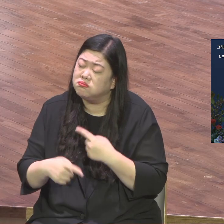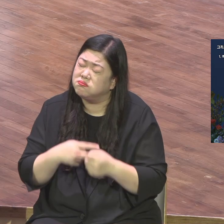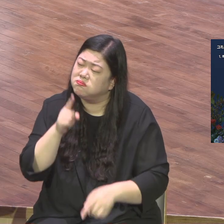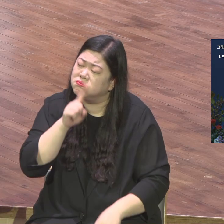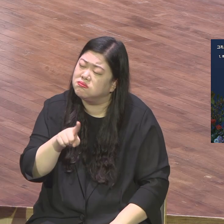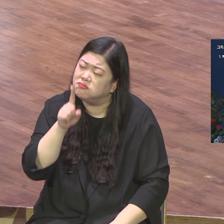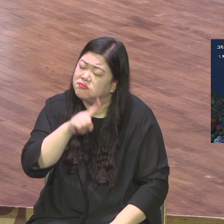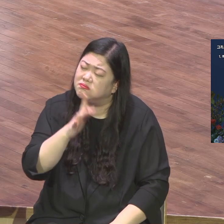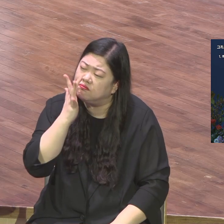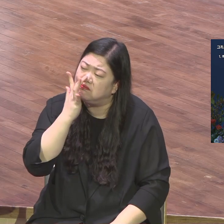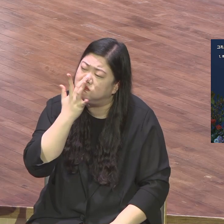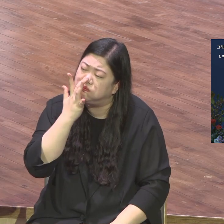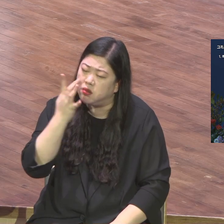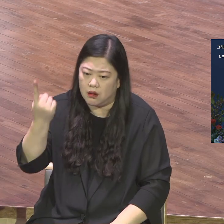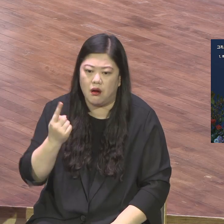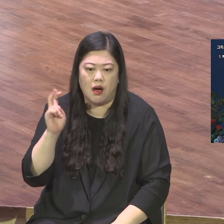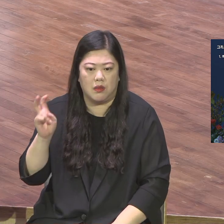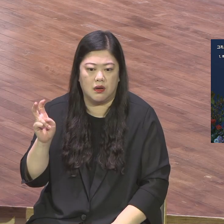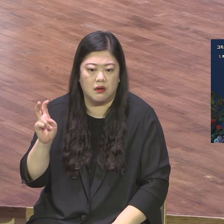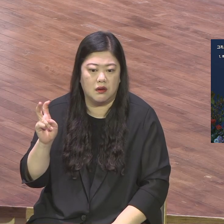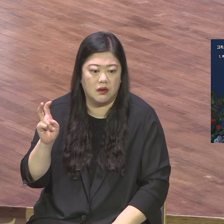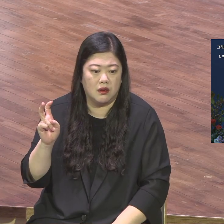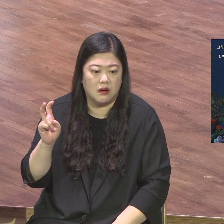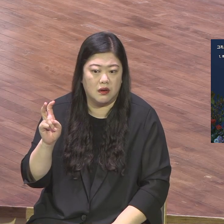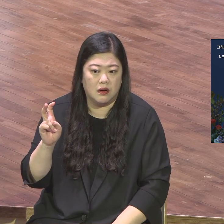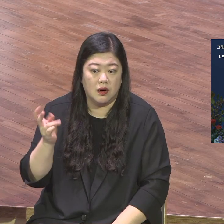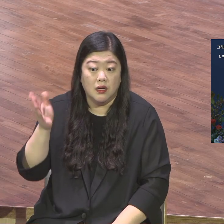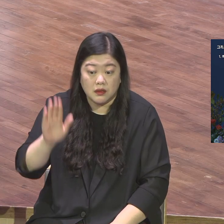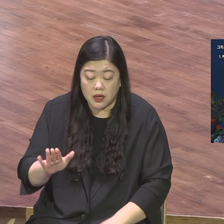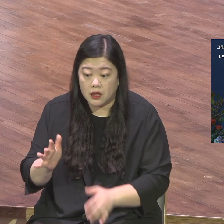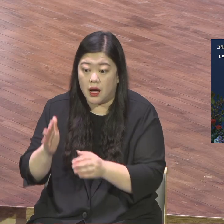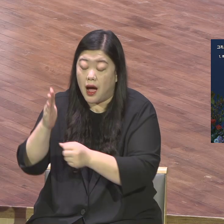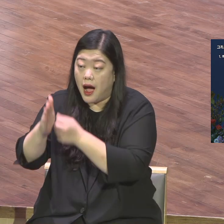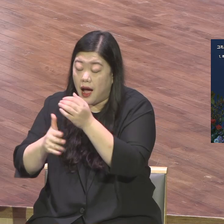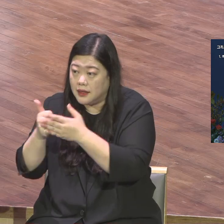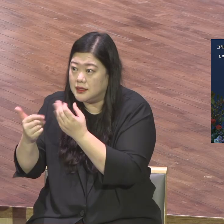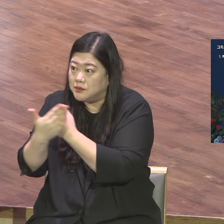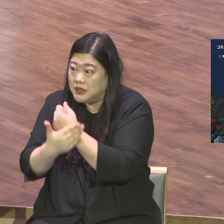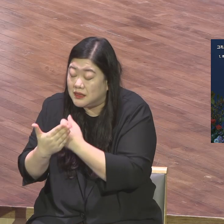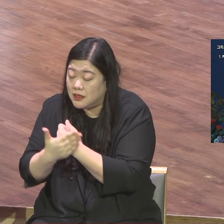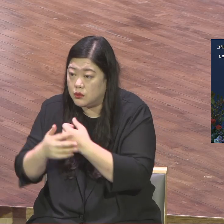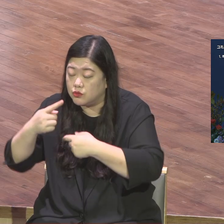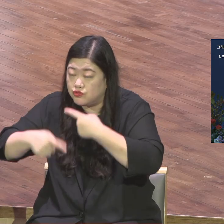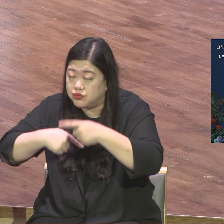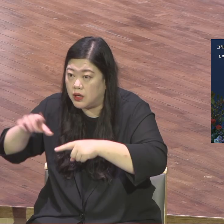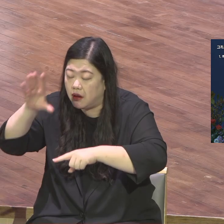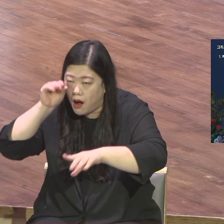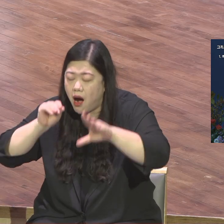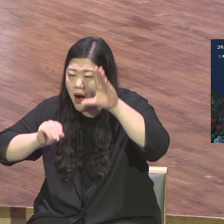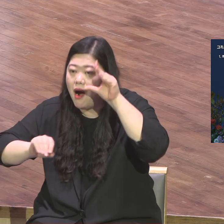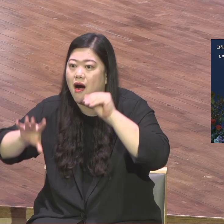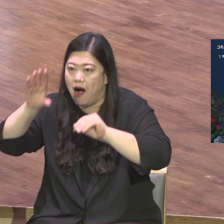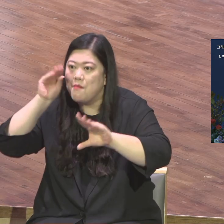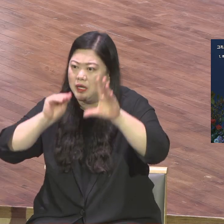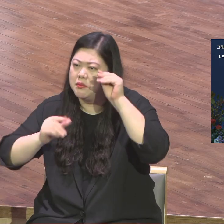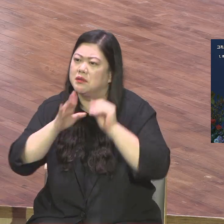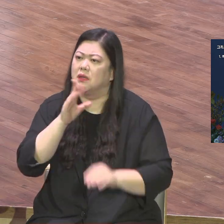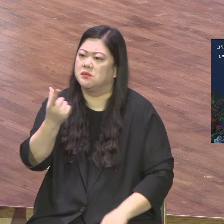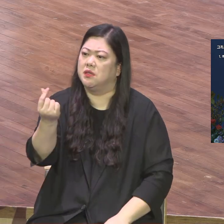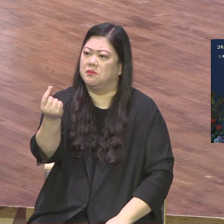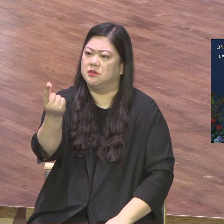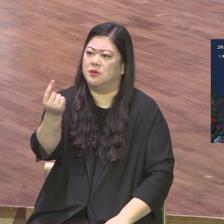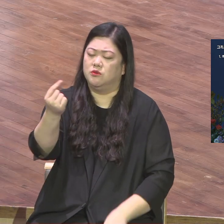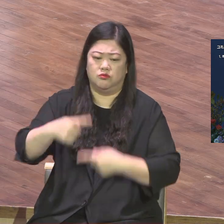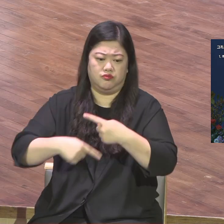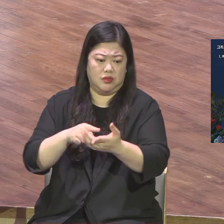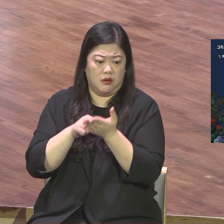황홀한 시간이구나. 정말로 감격스러운 내 치유가 나고 회복이 나고 사명을 깨닫구나. 아멘.